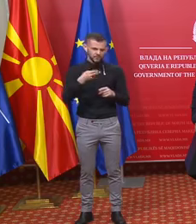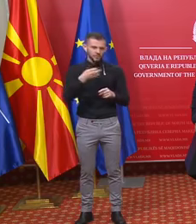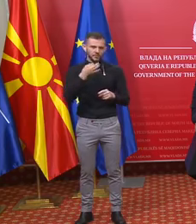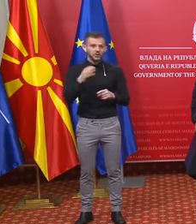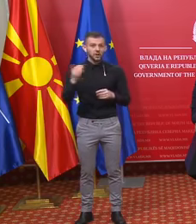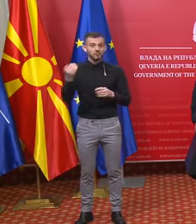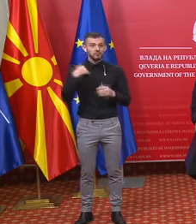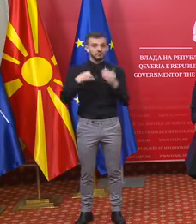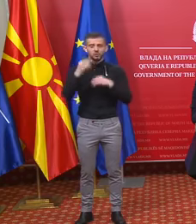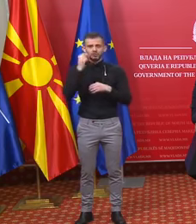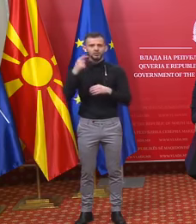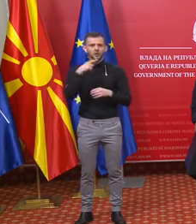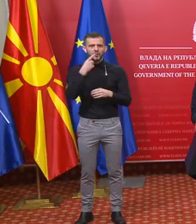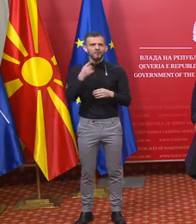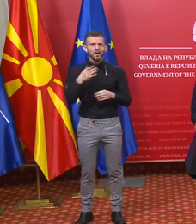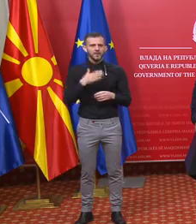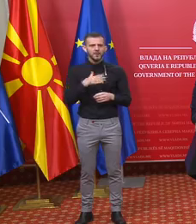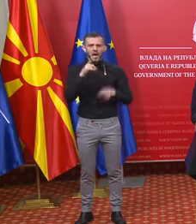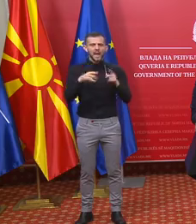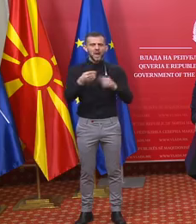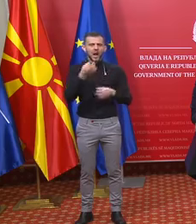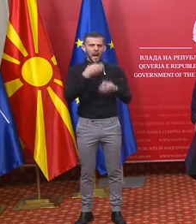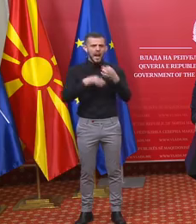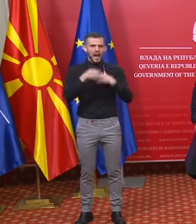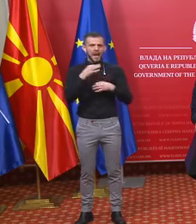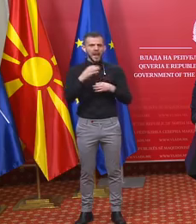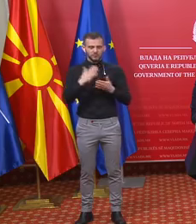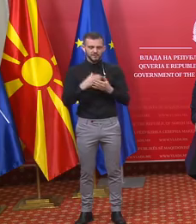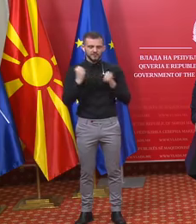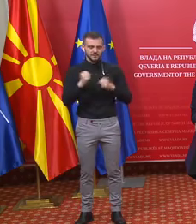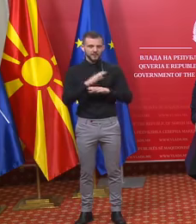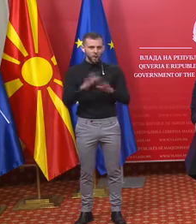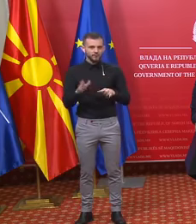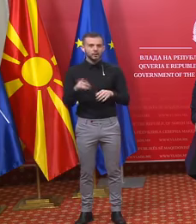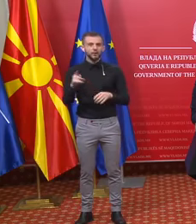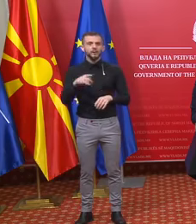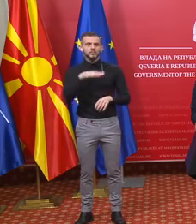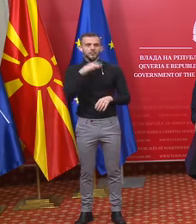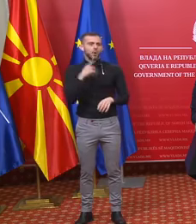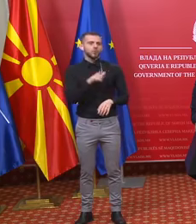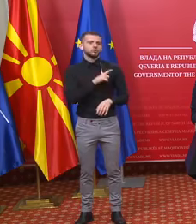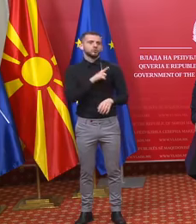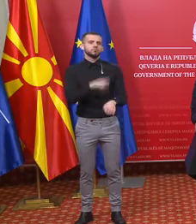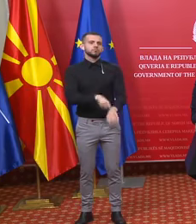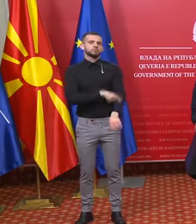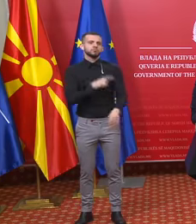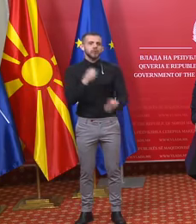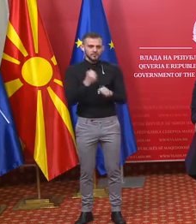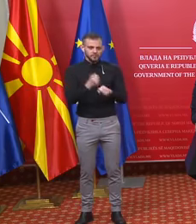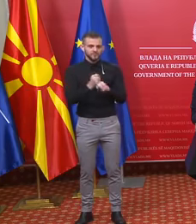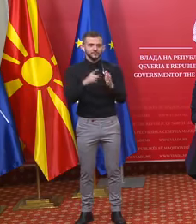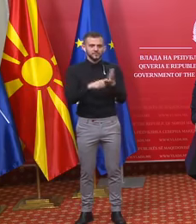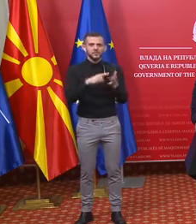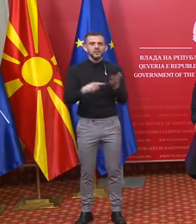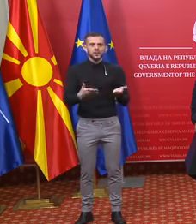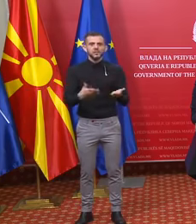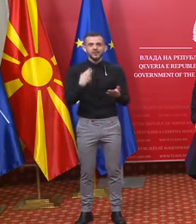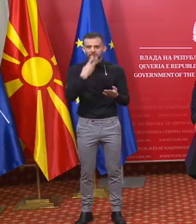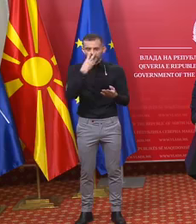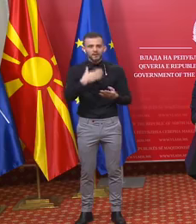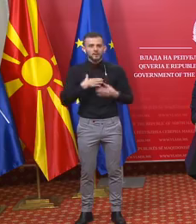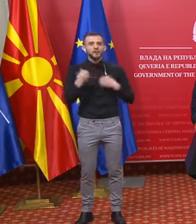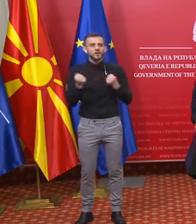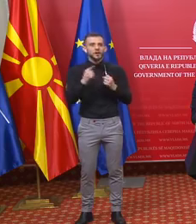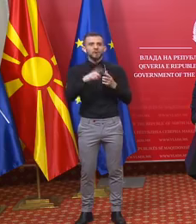луѓе кои што се смета дека се веќе излечени предолго чекаат за да им биде земен бриз и да бидат тестирани, дека се излекувани. Таков